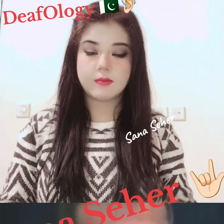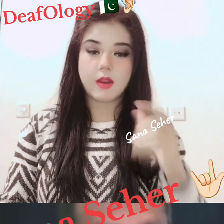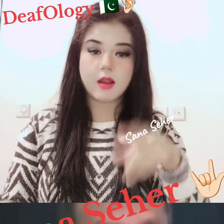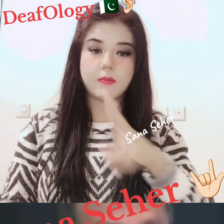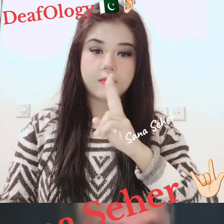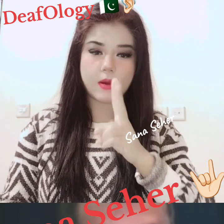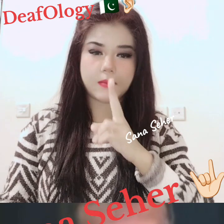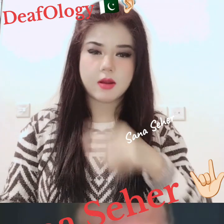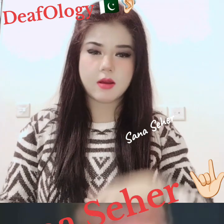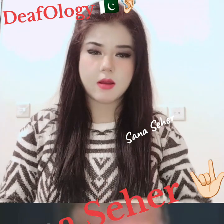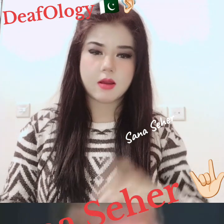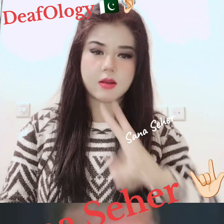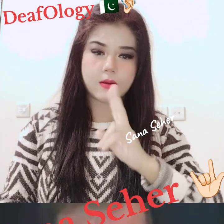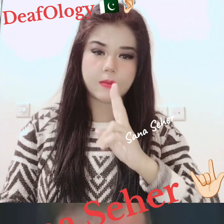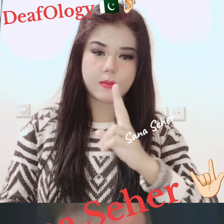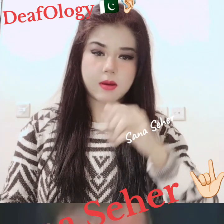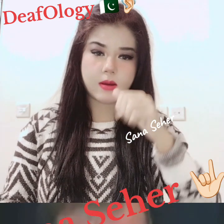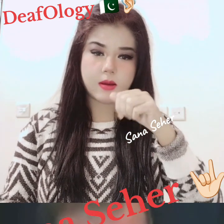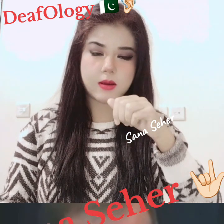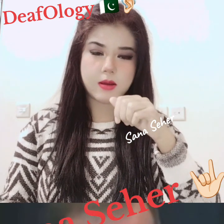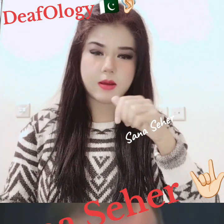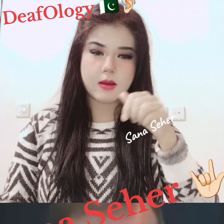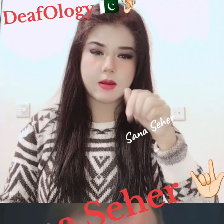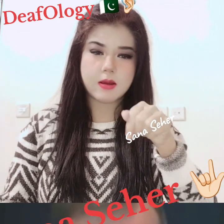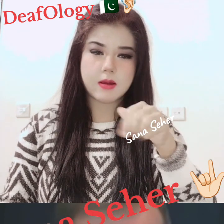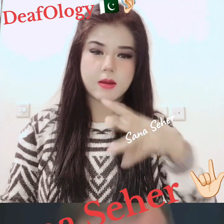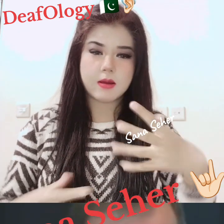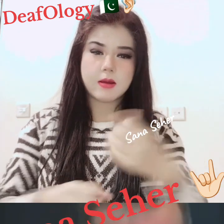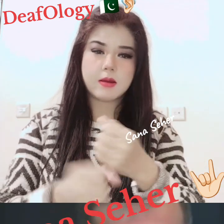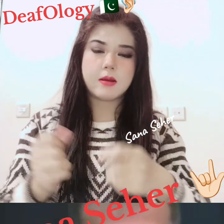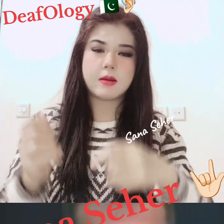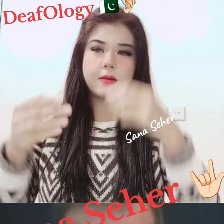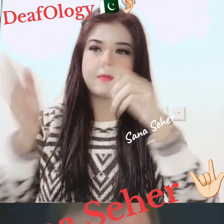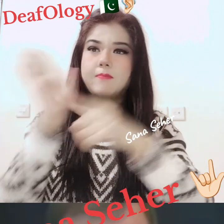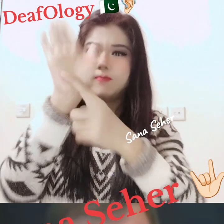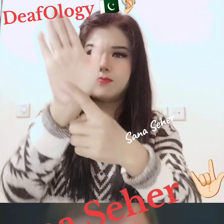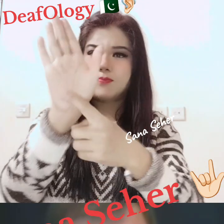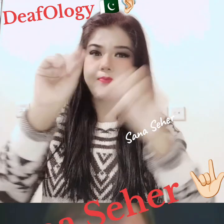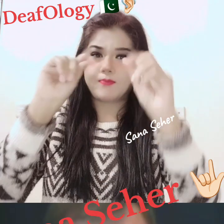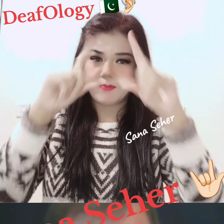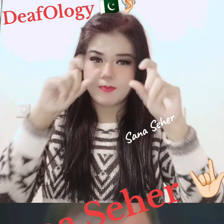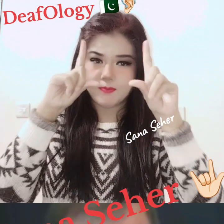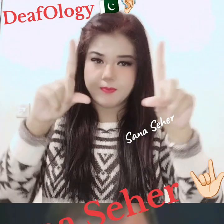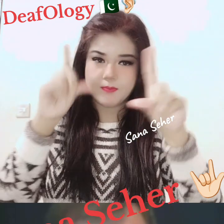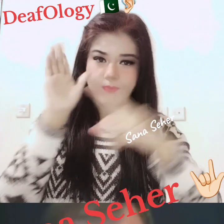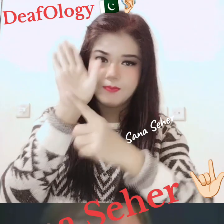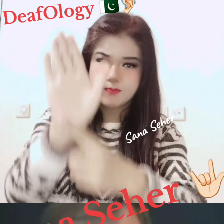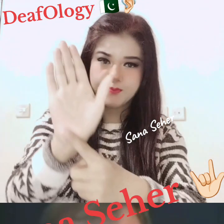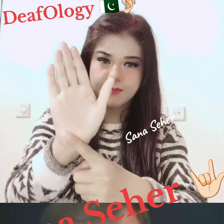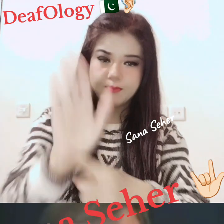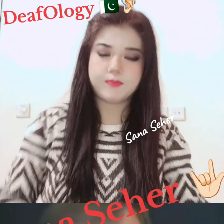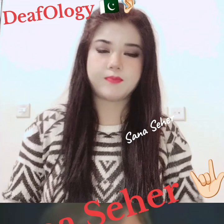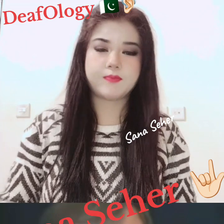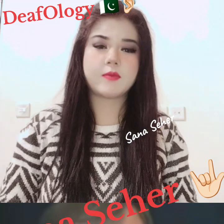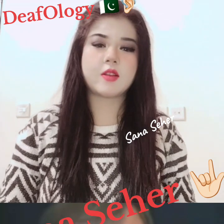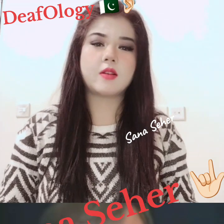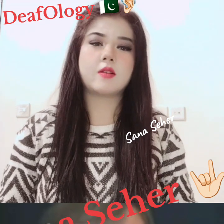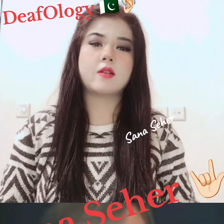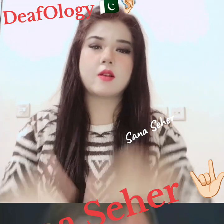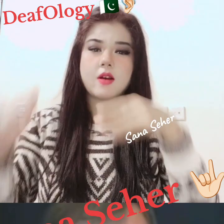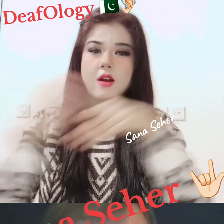आप अपना, जब मैं ये कहता हूं कि आपके सामने मैंने एक स्लाइड रखी कि आप ये देखें कि ये जो